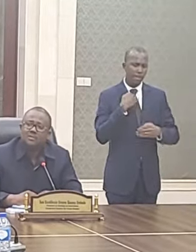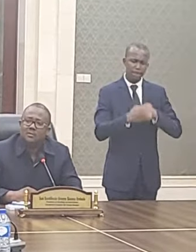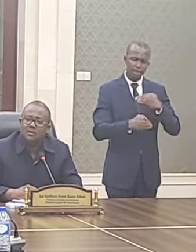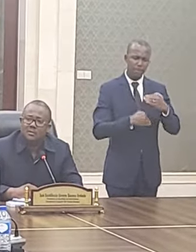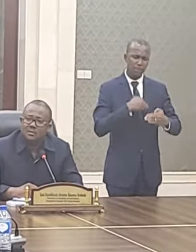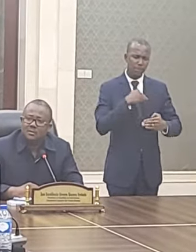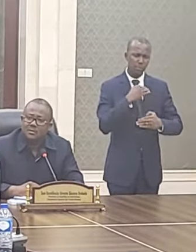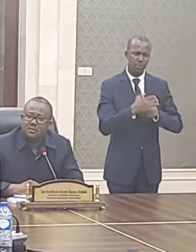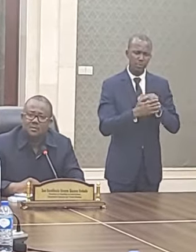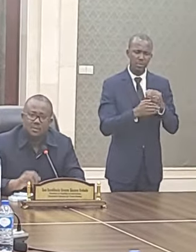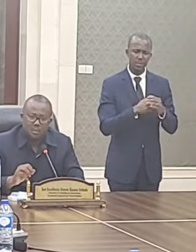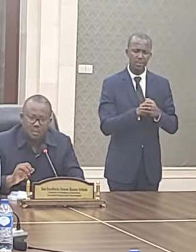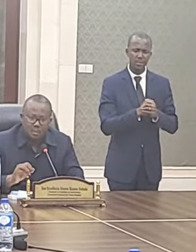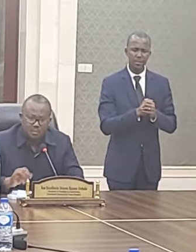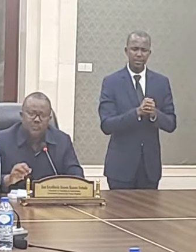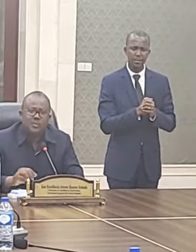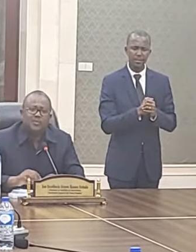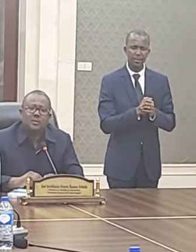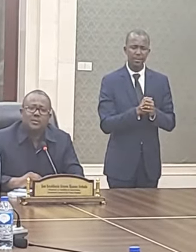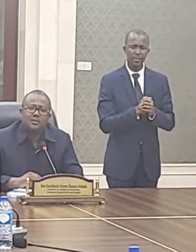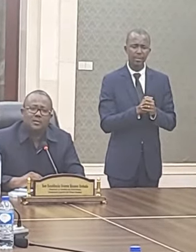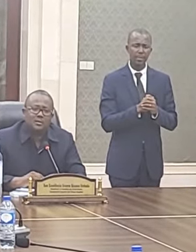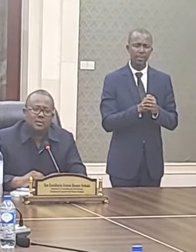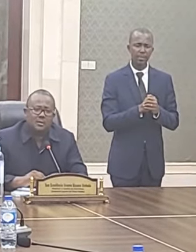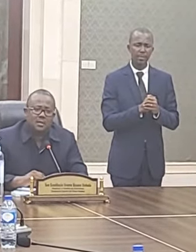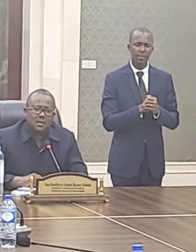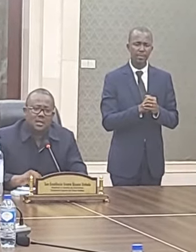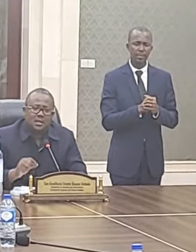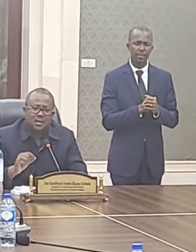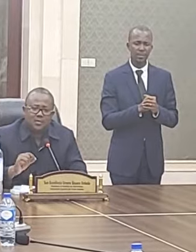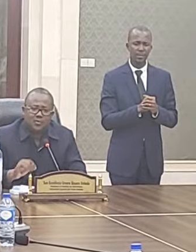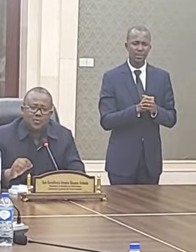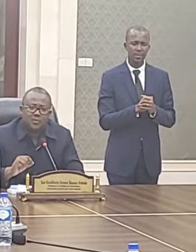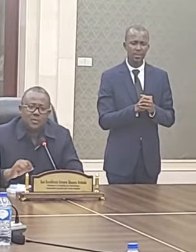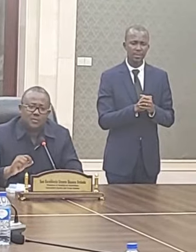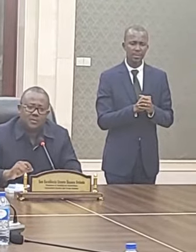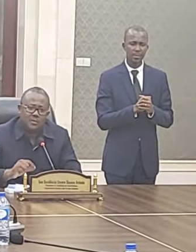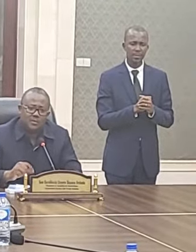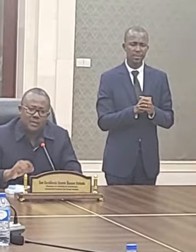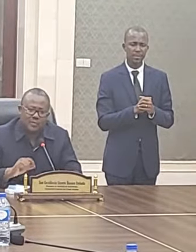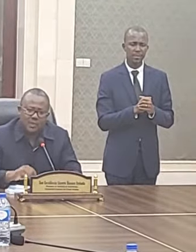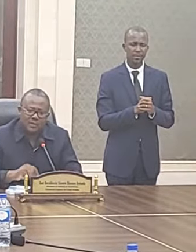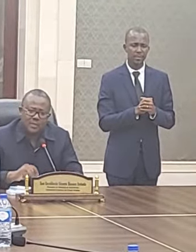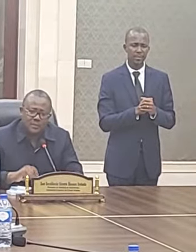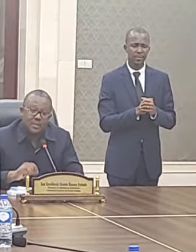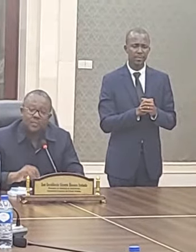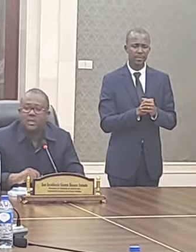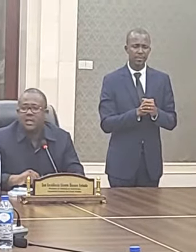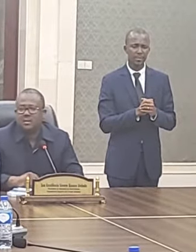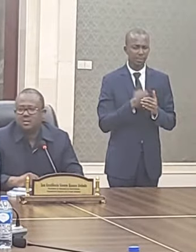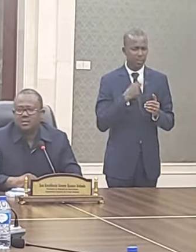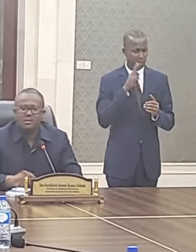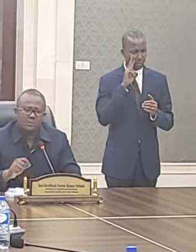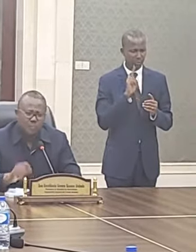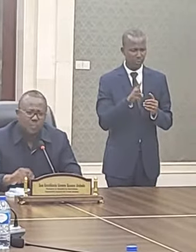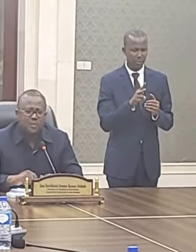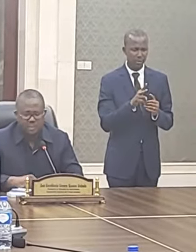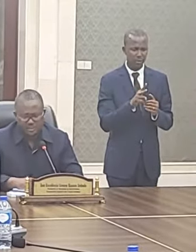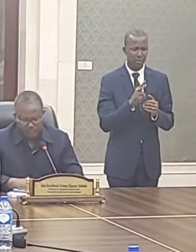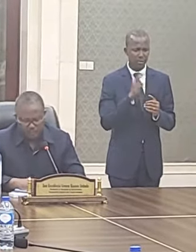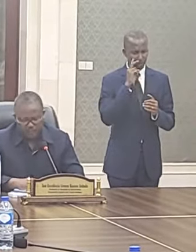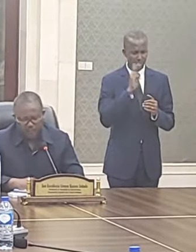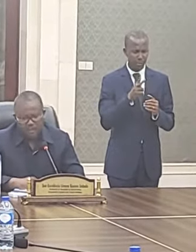Guinée-Bissau. Et je peux vous assurer que tout ce qu'on va avoir avec les banques mondiales, le